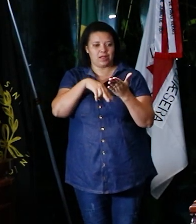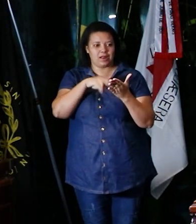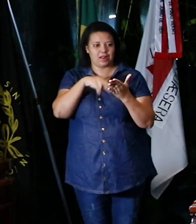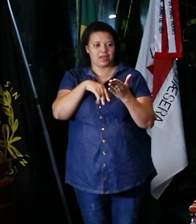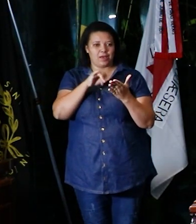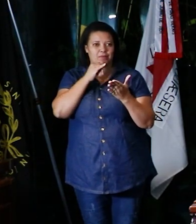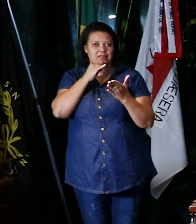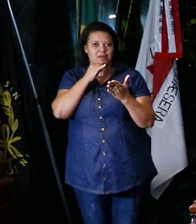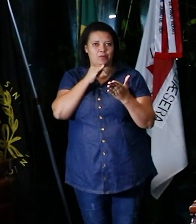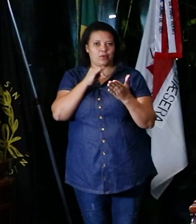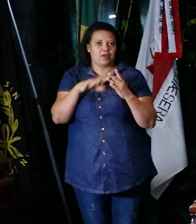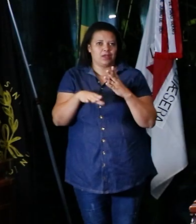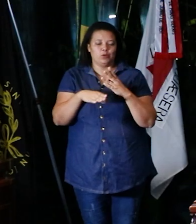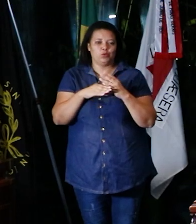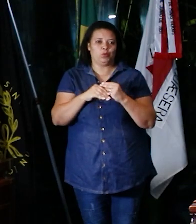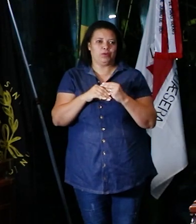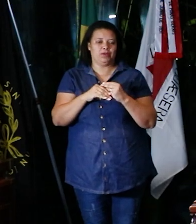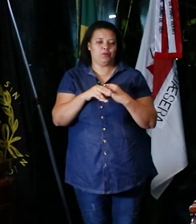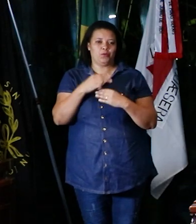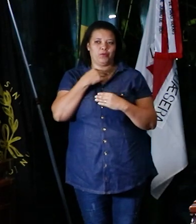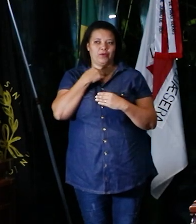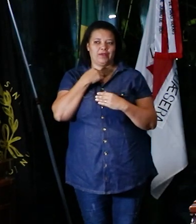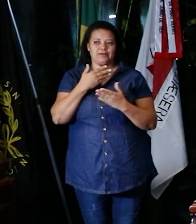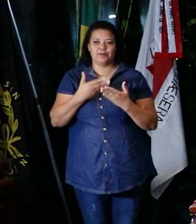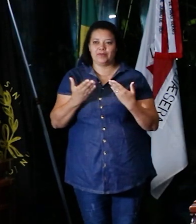sexta-feira por completo.